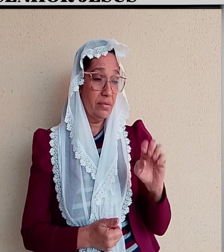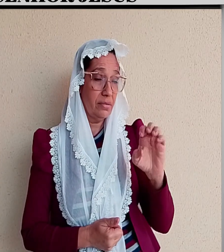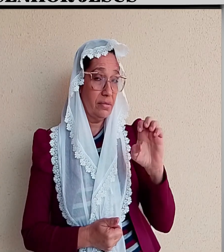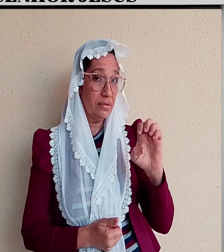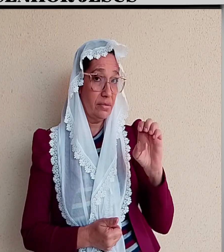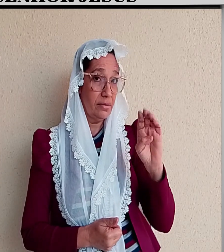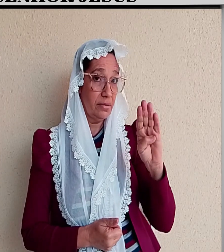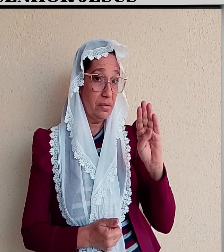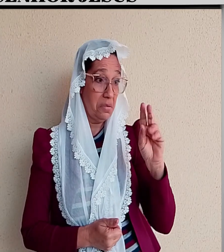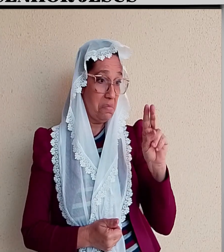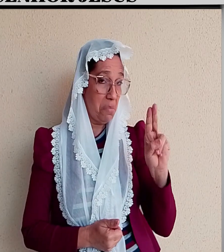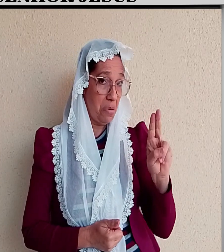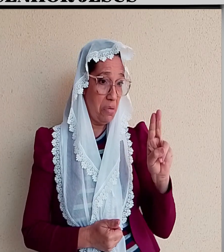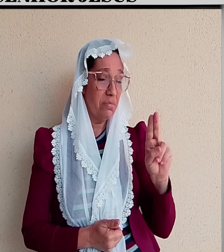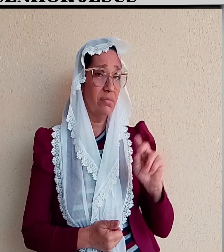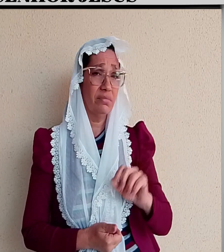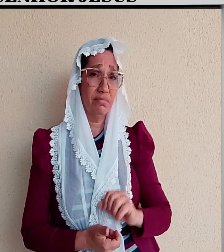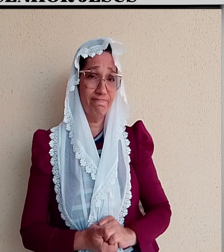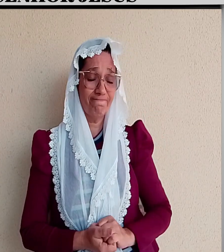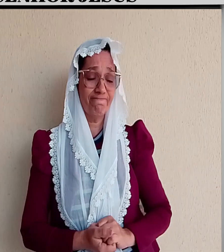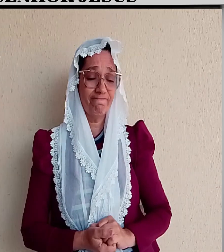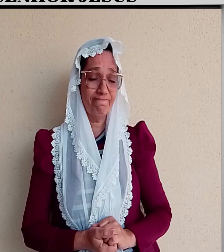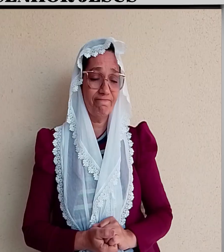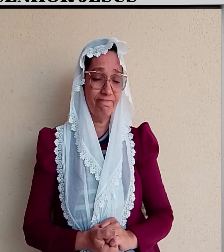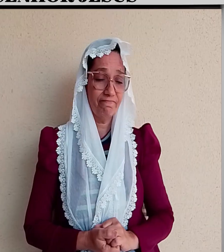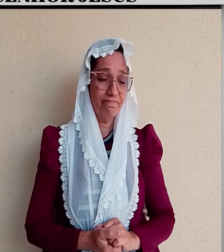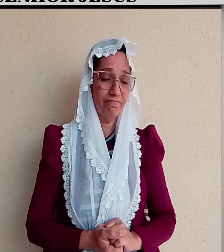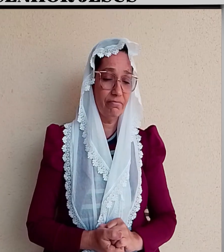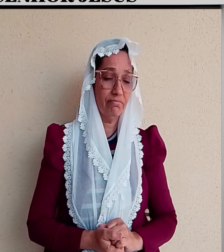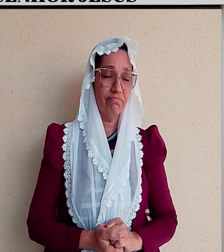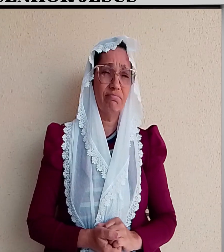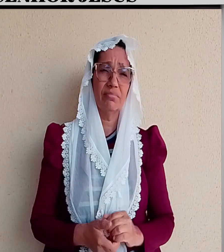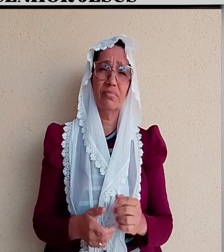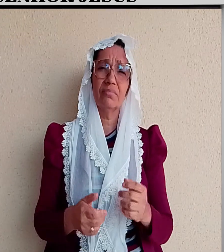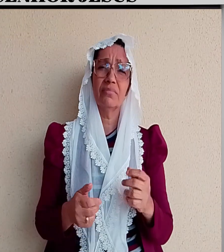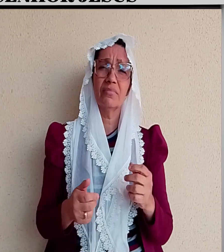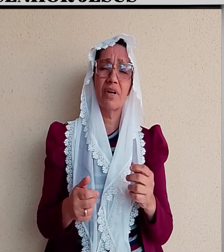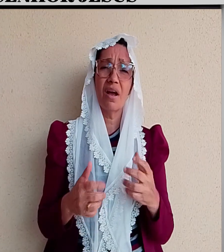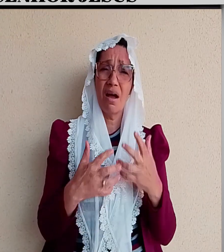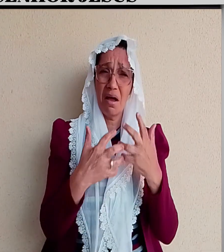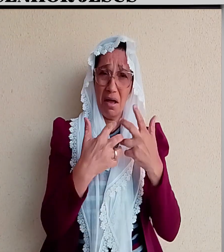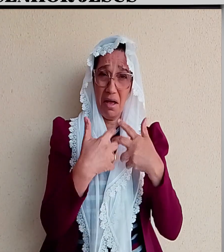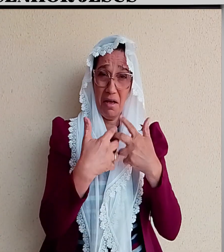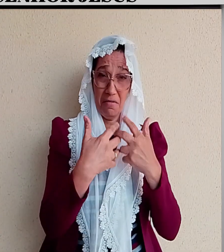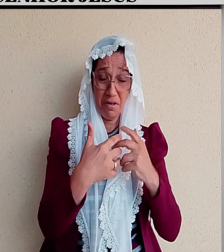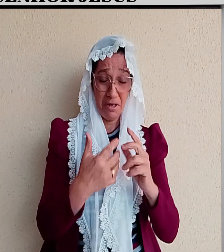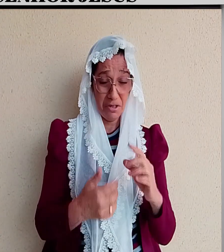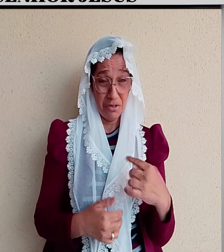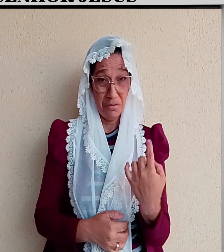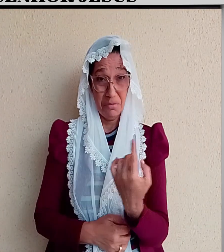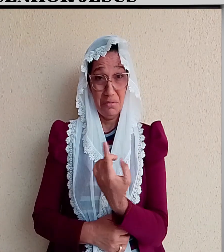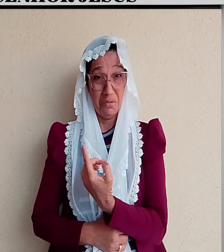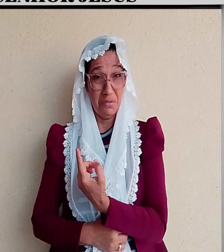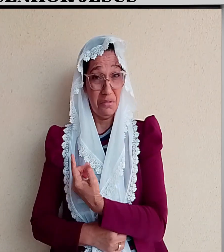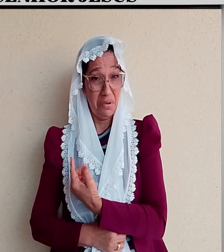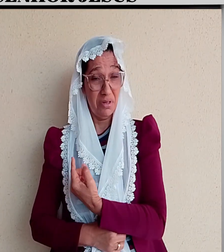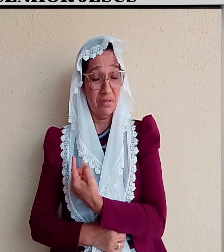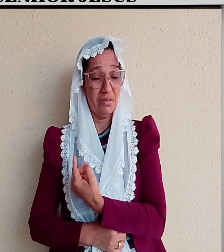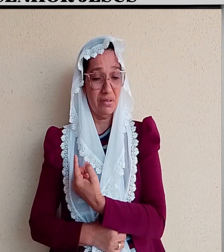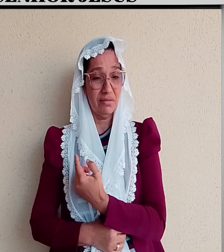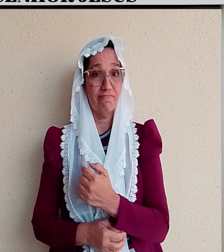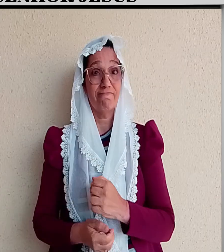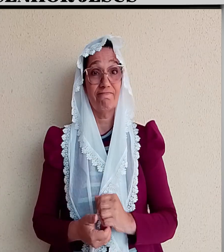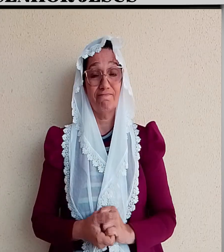pregou. Mas o Senhor vem reforçar hoje aqui, aleluia, que Ele vai fazer de todos os